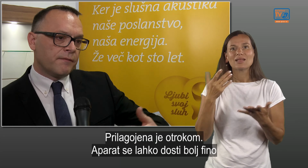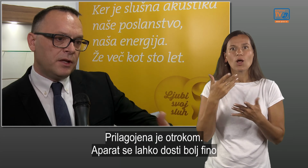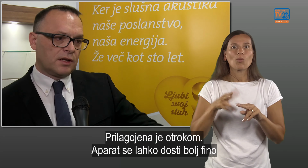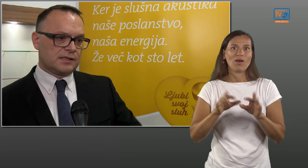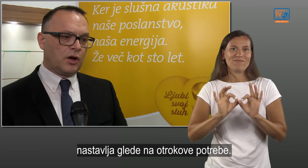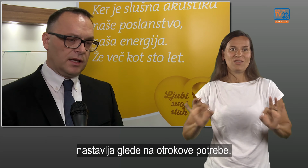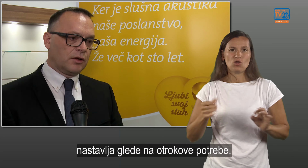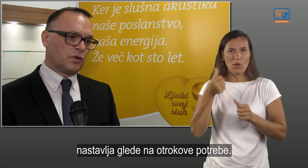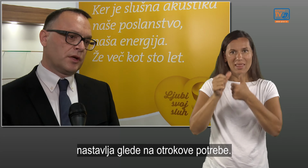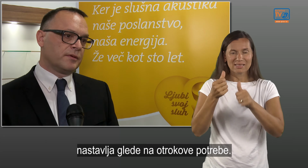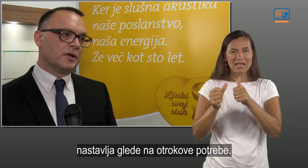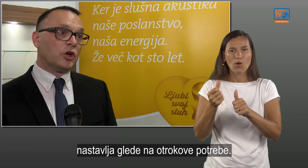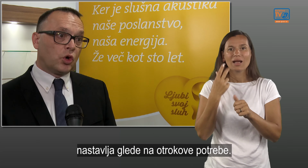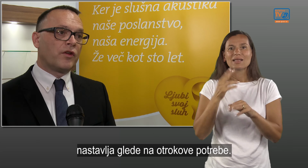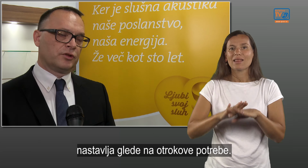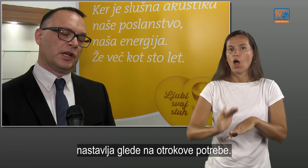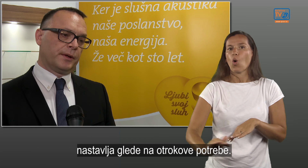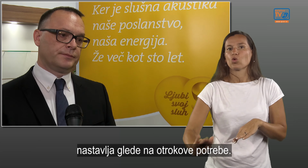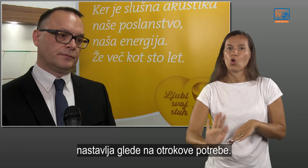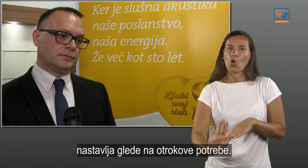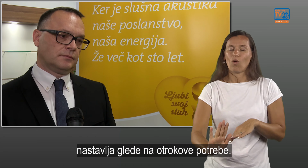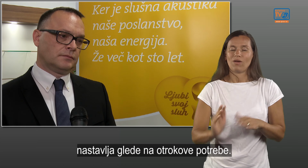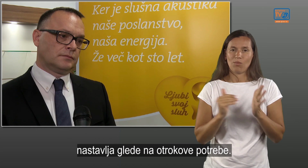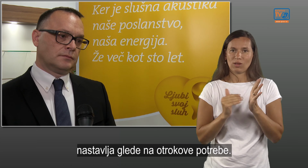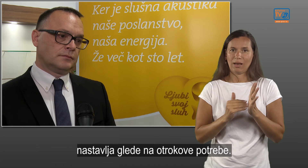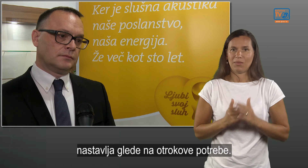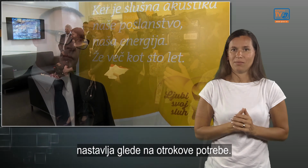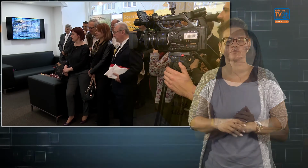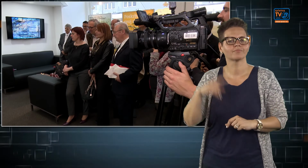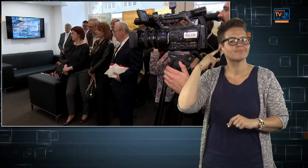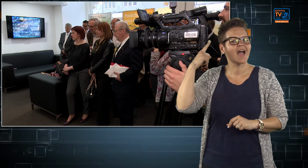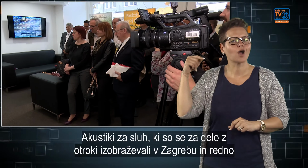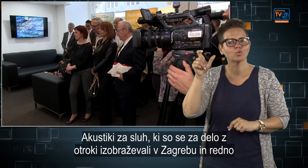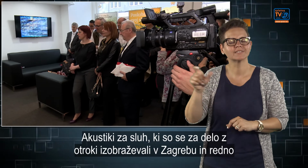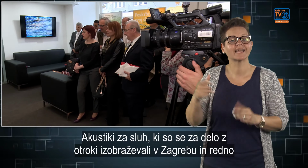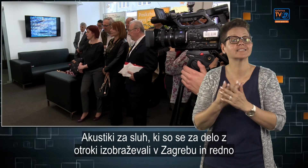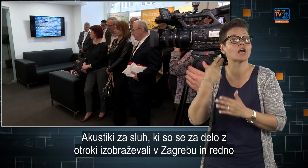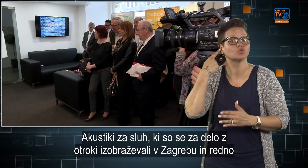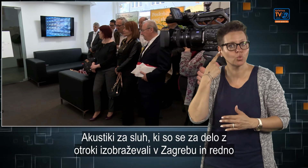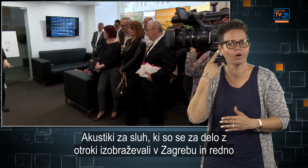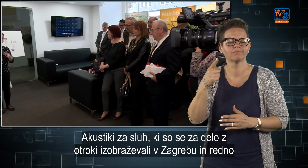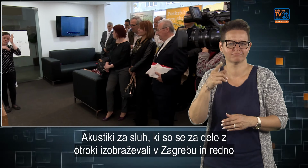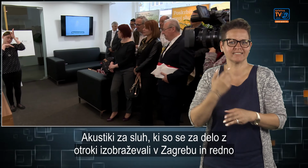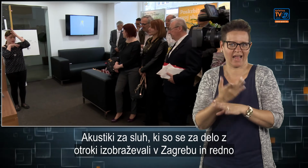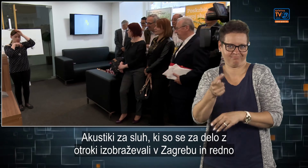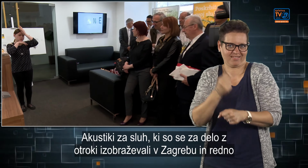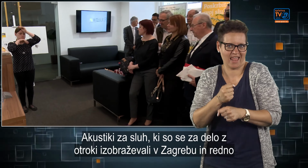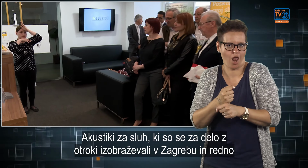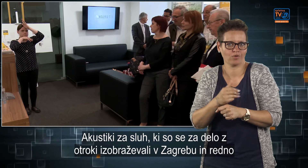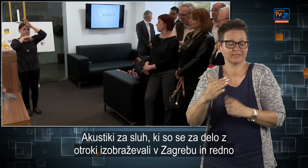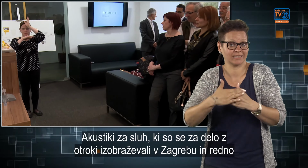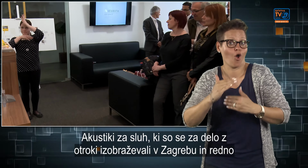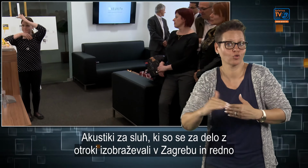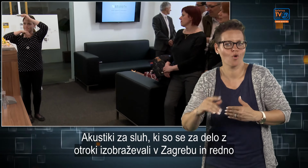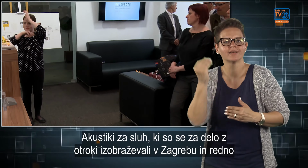bolj fino nastavljajo glede na otrokove potrebe. Akustiki za sluh, ki so se za delo z